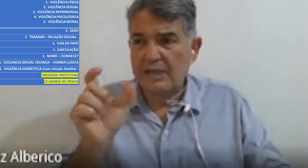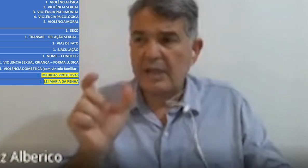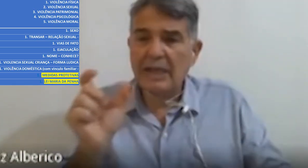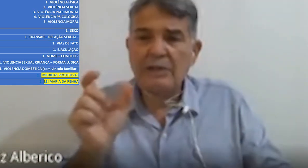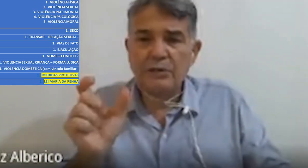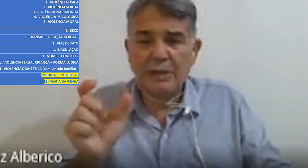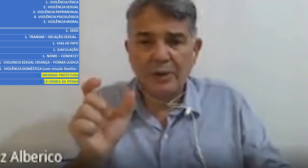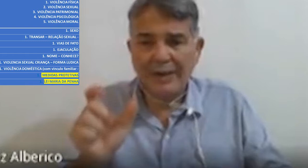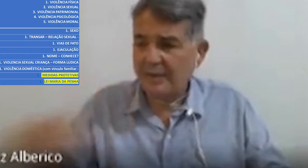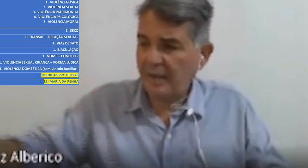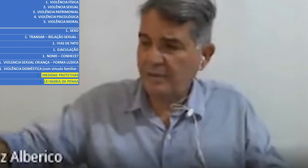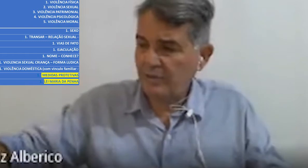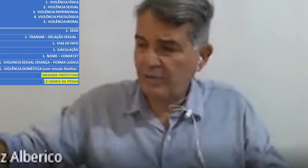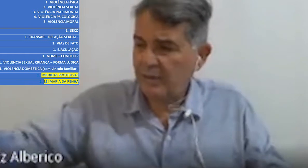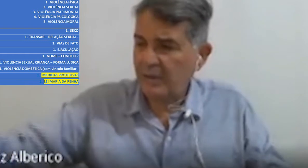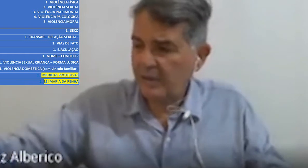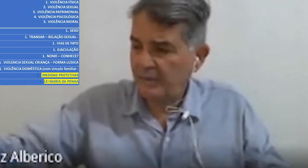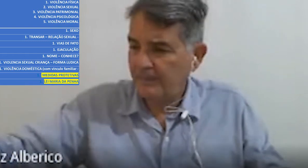esse crivo da moralidade, eu vou anotar aqui,